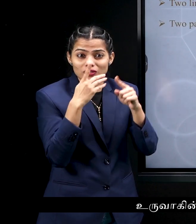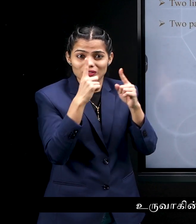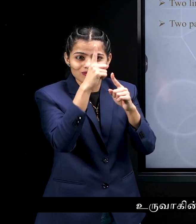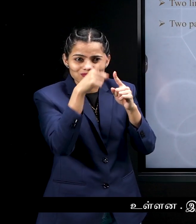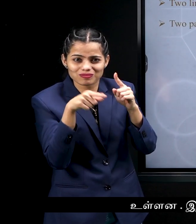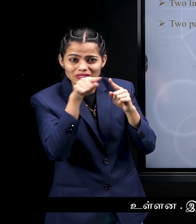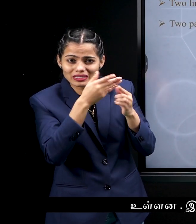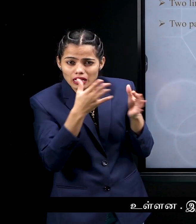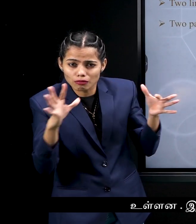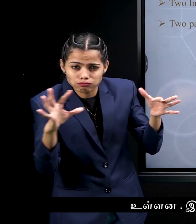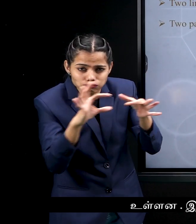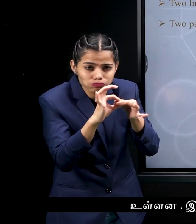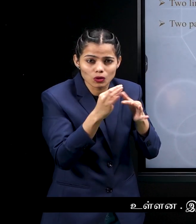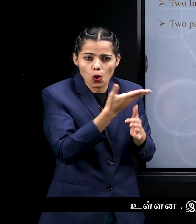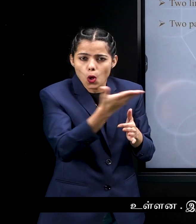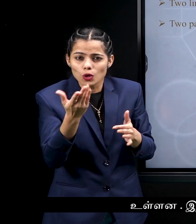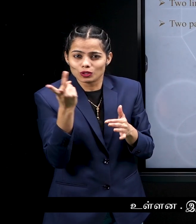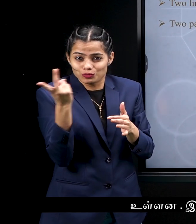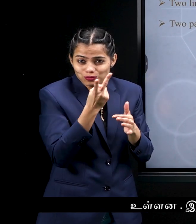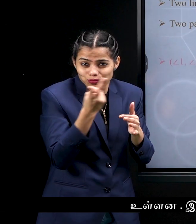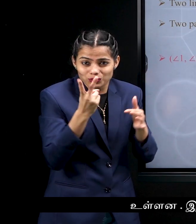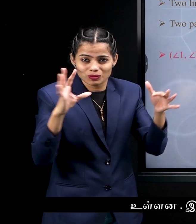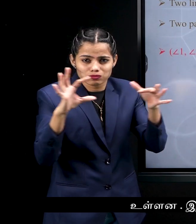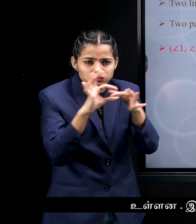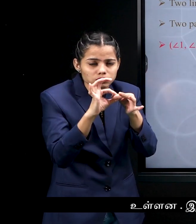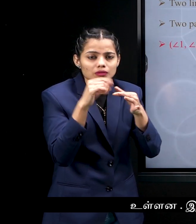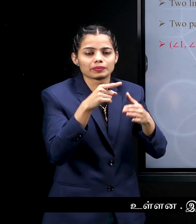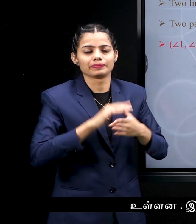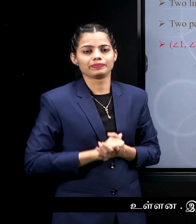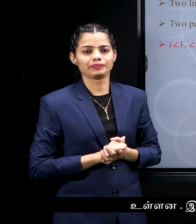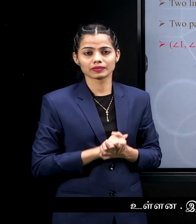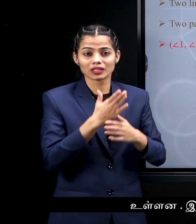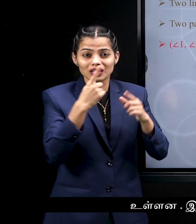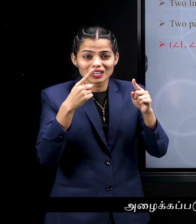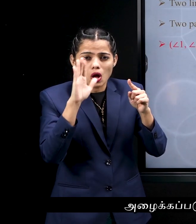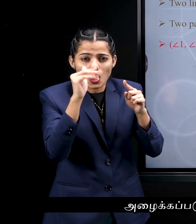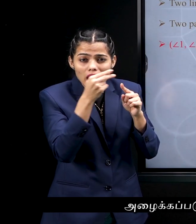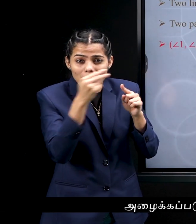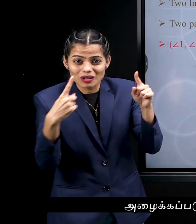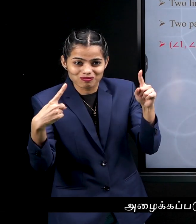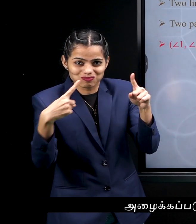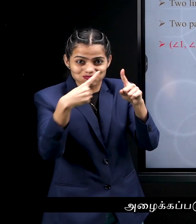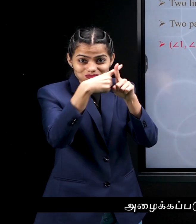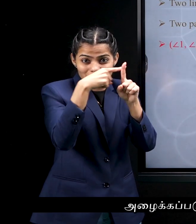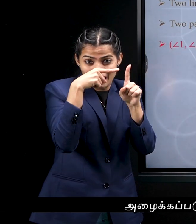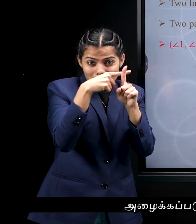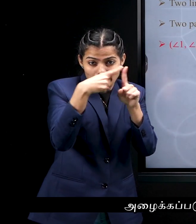அல்லாத கோணங்கள் உள்ளன. இந்த ஜோடிகள் செங்குத்து கோணங்கள் என்று அழைக்கப்படுகின்றன. கீழே கொடுக்கப்பட்டுள்ள படத்தில்